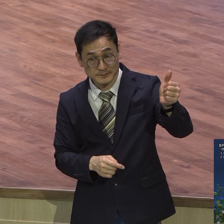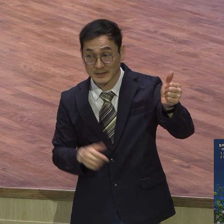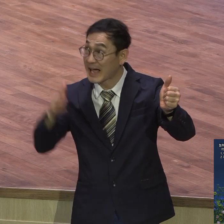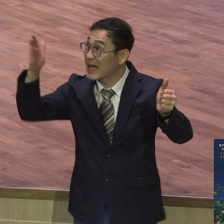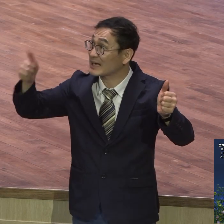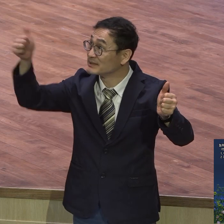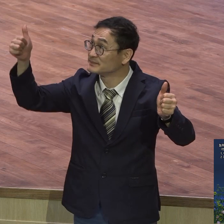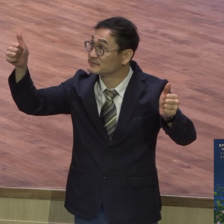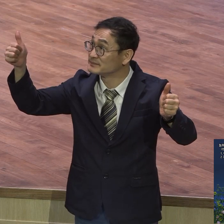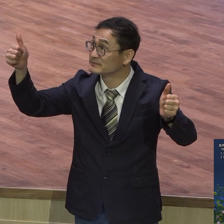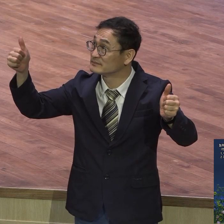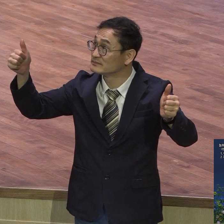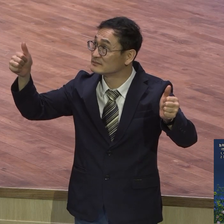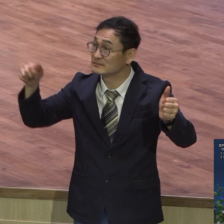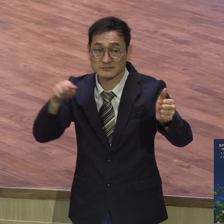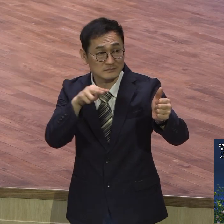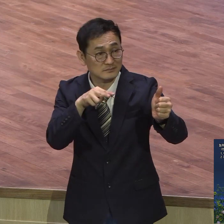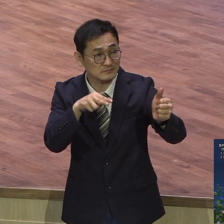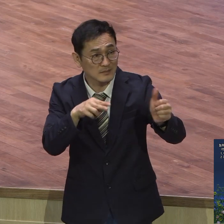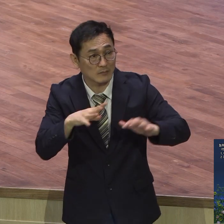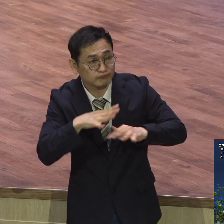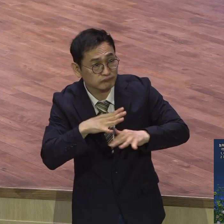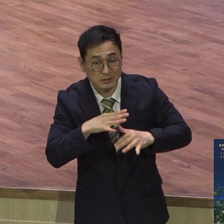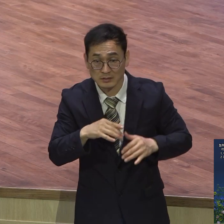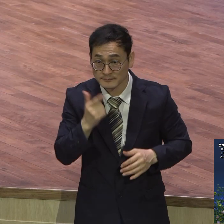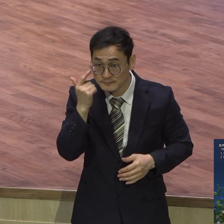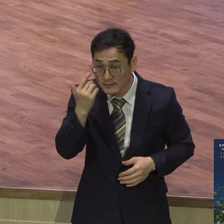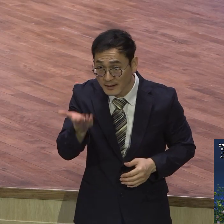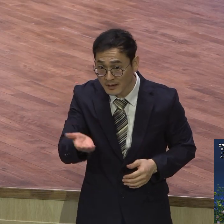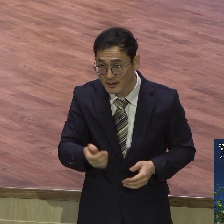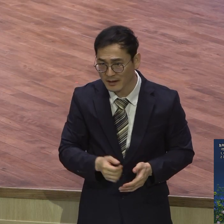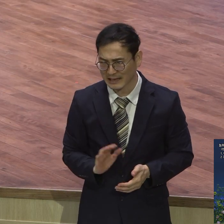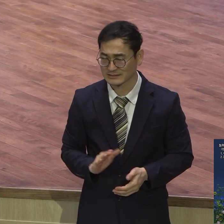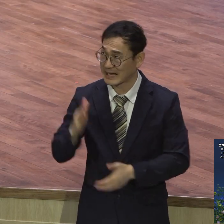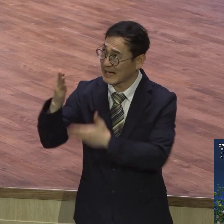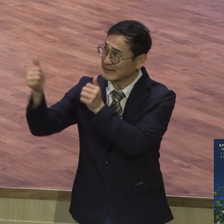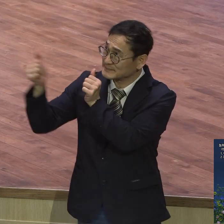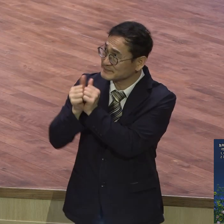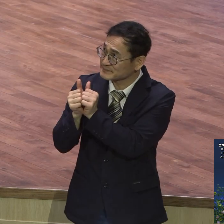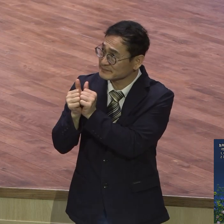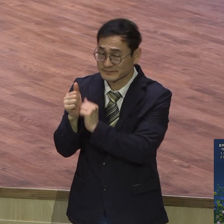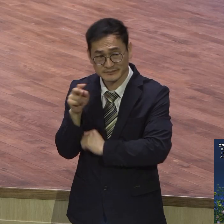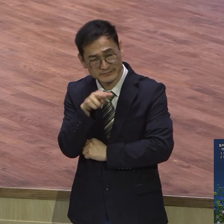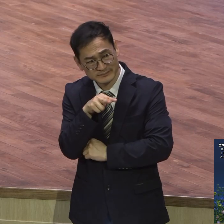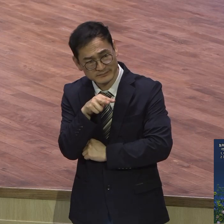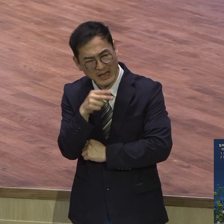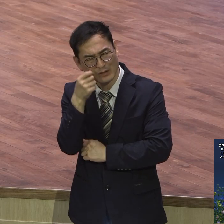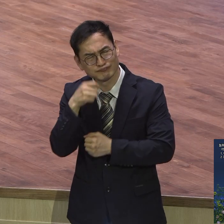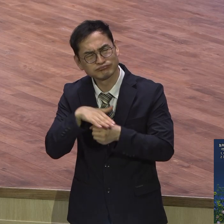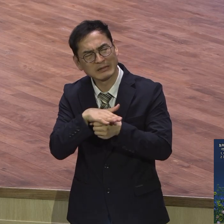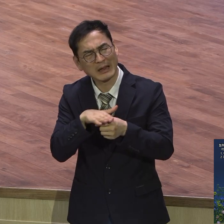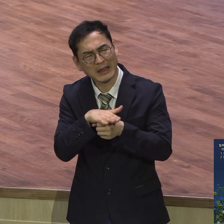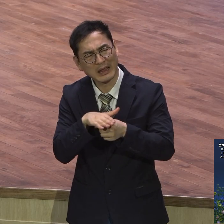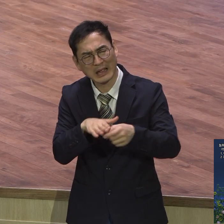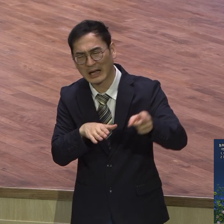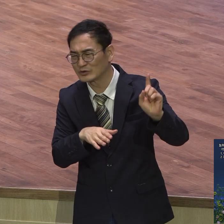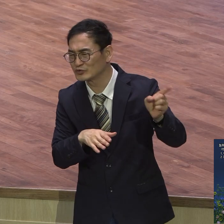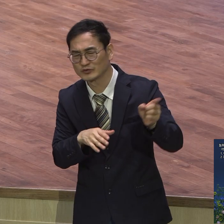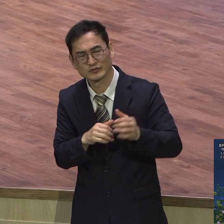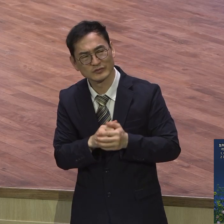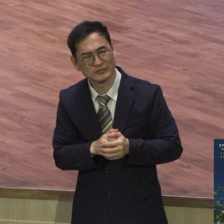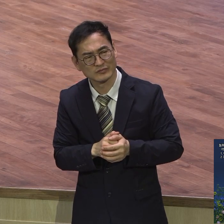여러분은요 적어도 주인공입니다 불쌍해 보시발 불쌍해 불쌍하다 고생 많다